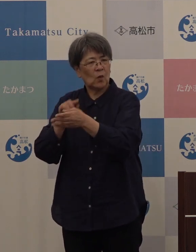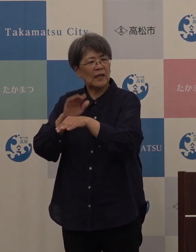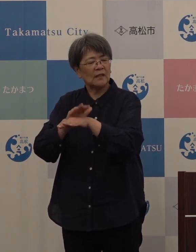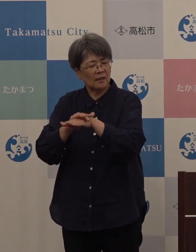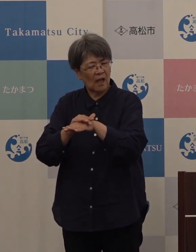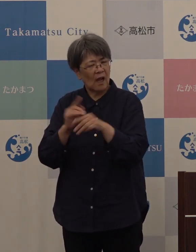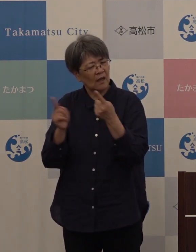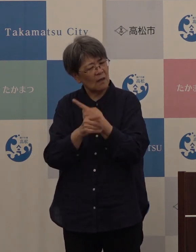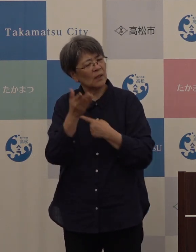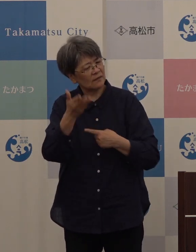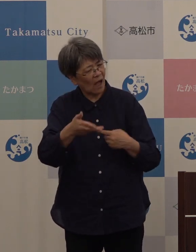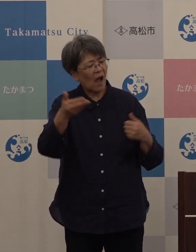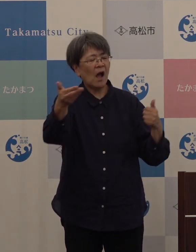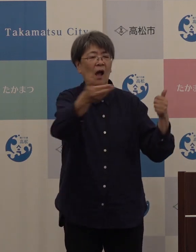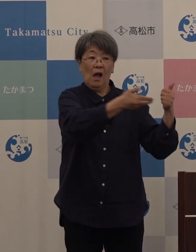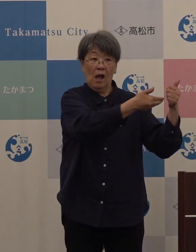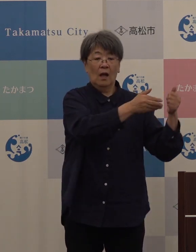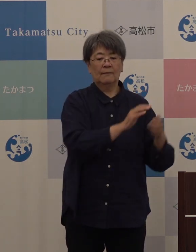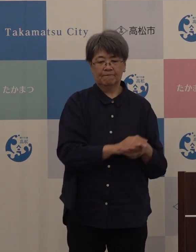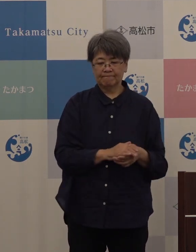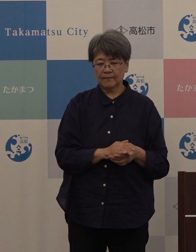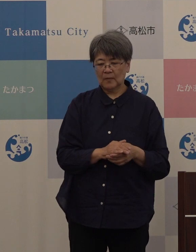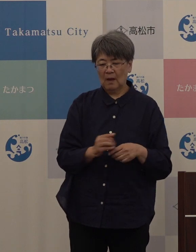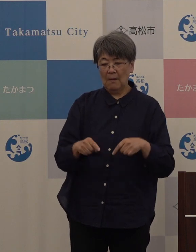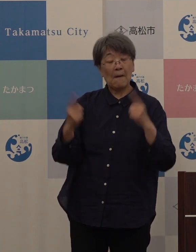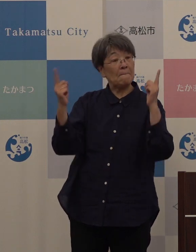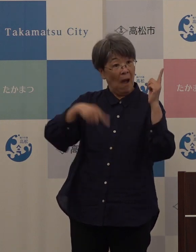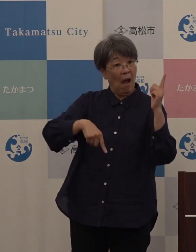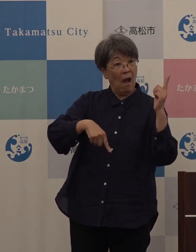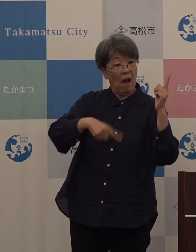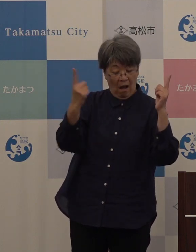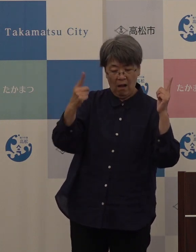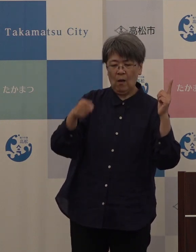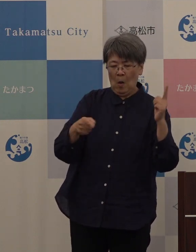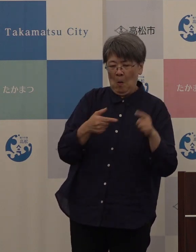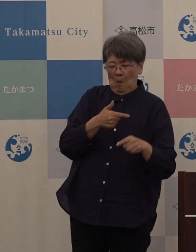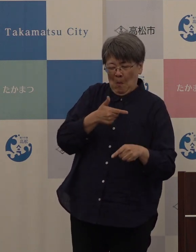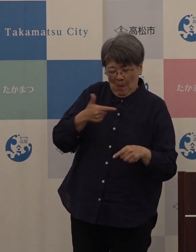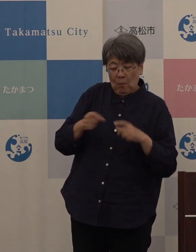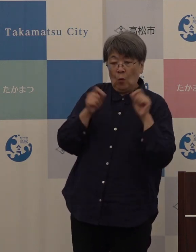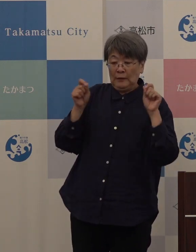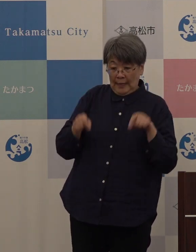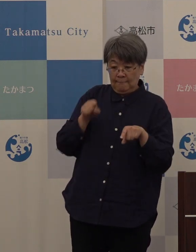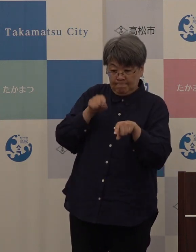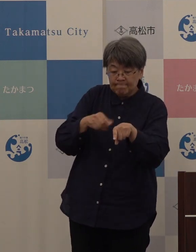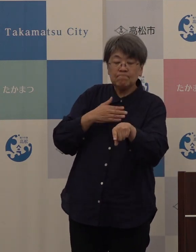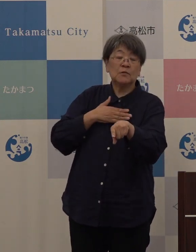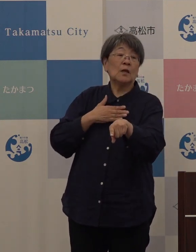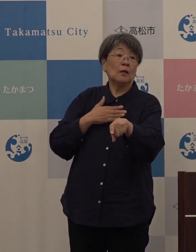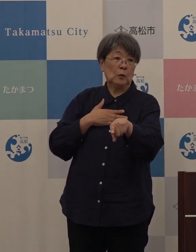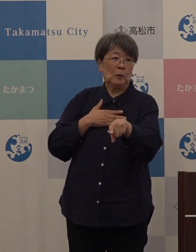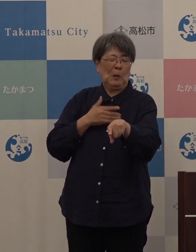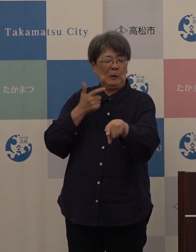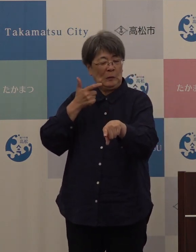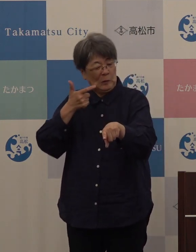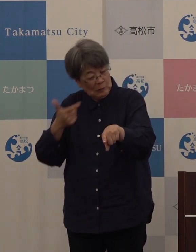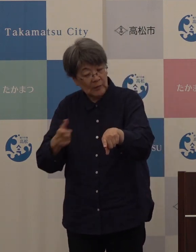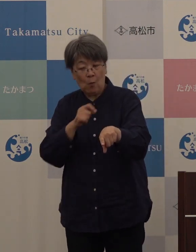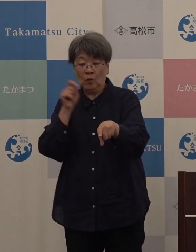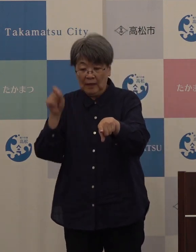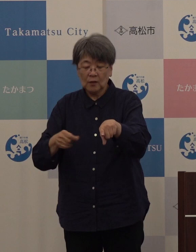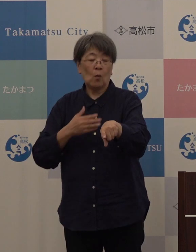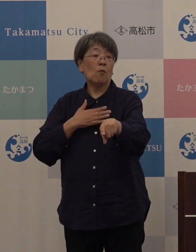まあ、重大な事態だというふうには捉えておりますし、まあ、その辺はことでも意識をして、まあ、体制を刷新をしなが